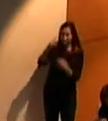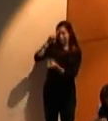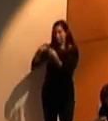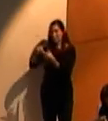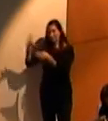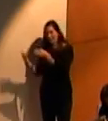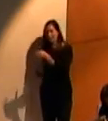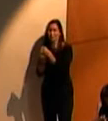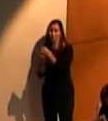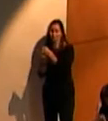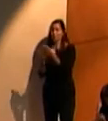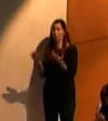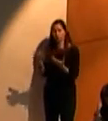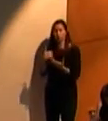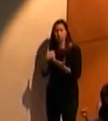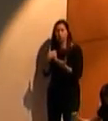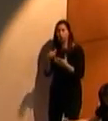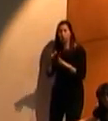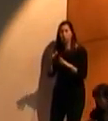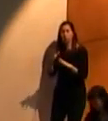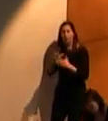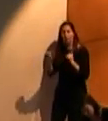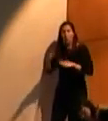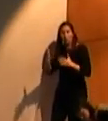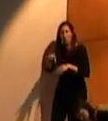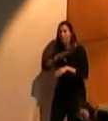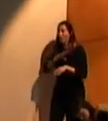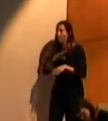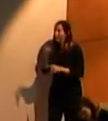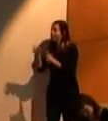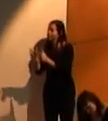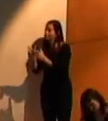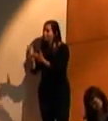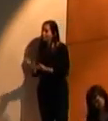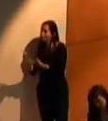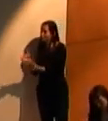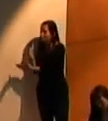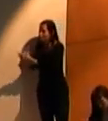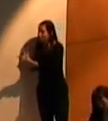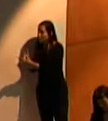nous le faisons donc en nous appuyant sur l'hypersensibilité des personnes en situation de handicap, donc on l'a dit tout à l'heure.